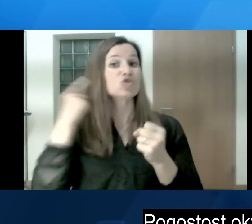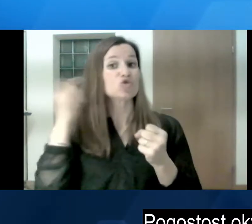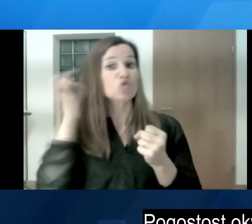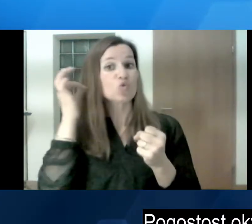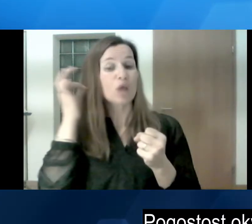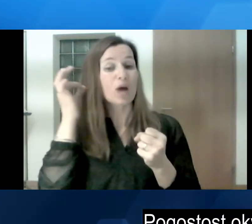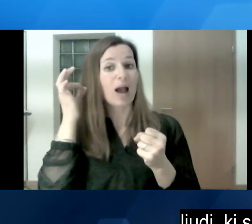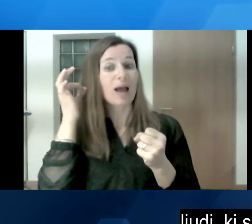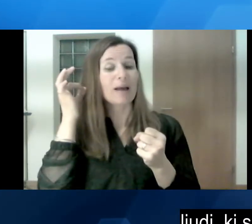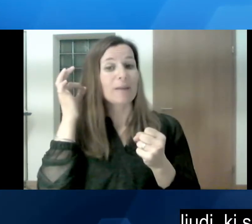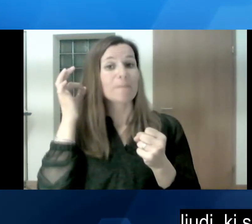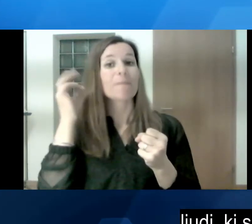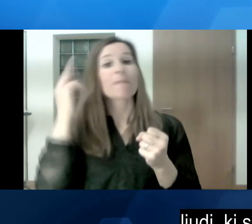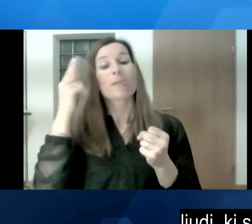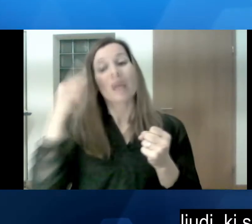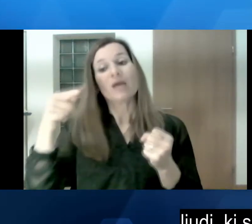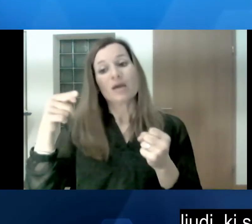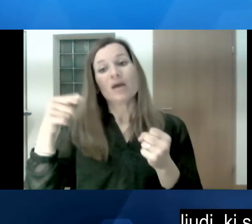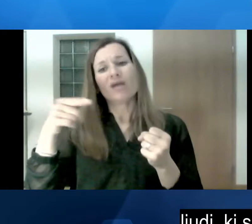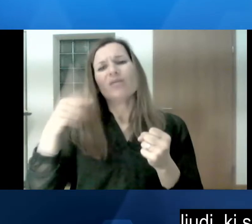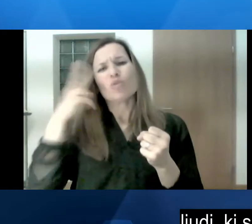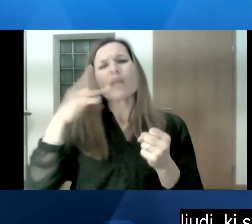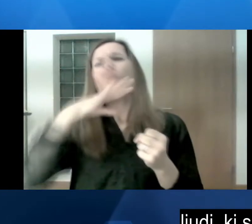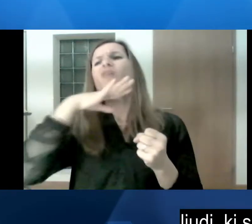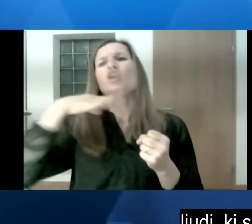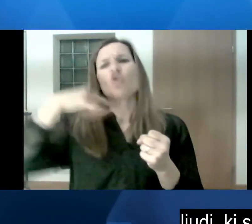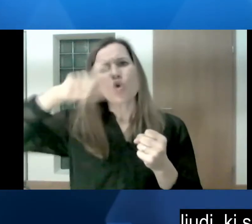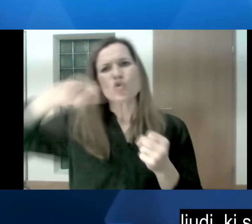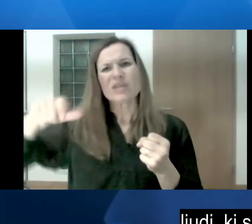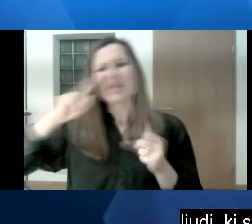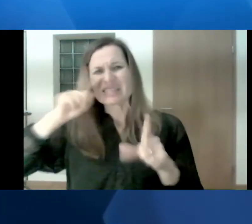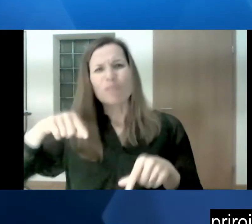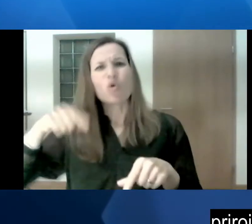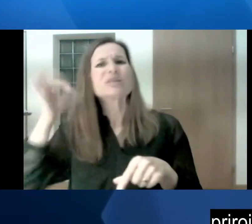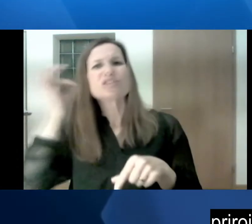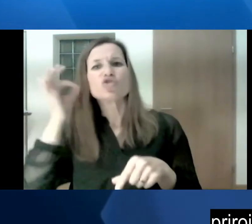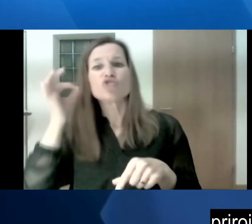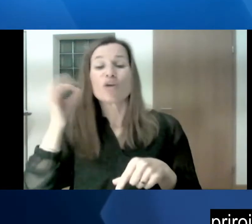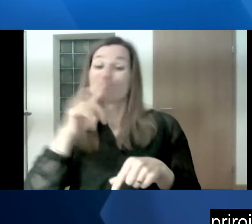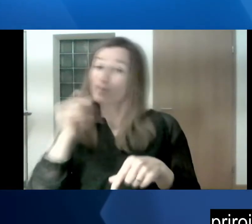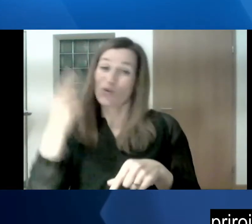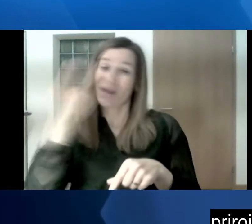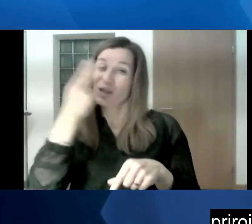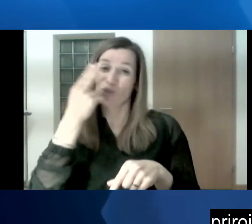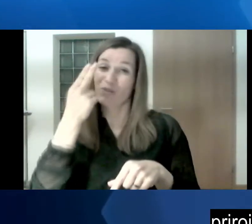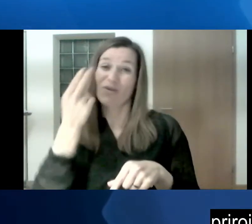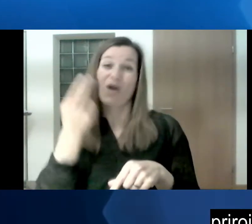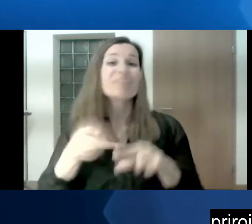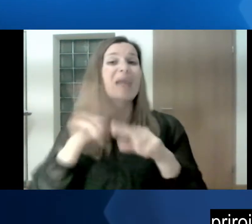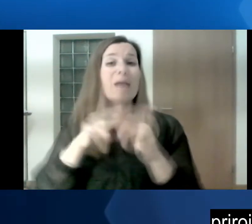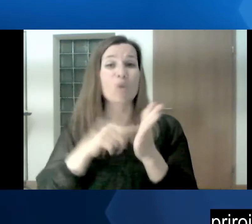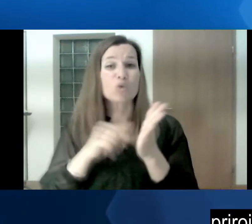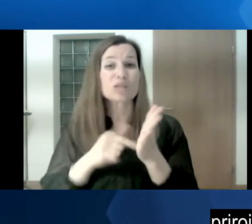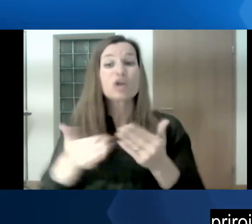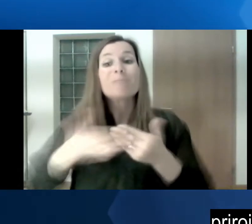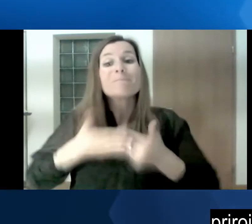sogovorci, poznajo veliko ljudi, ki slabo slišijo, in to je razumljivo, saj je najpogostejša prirojena bolezen, se pravi 1 do